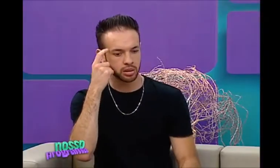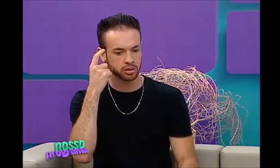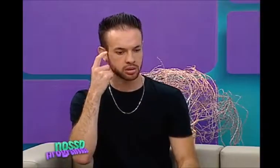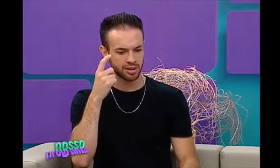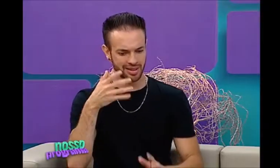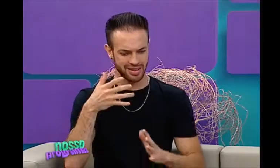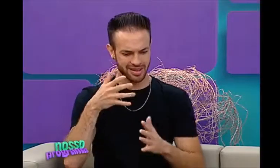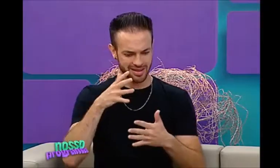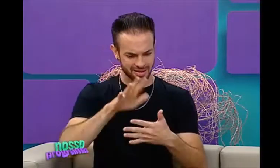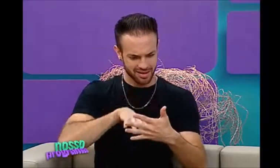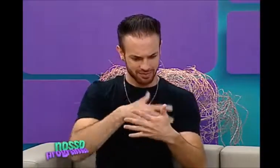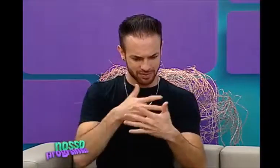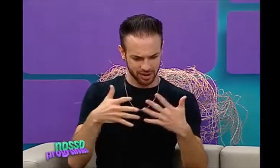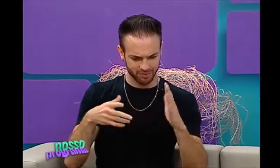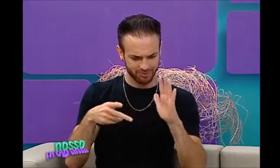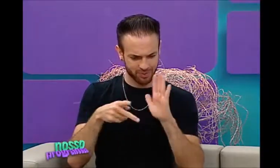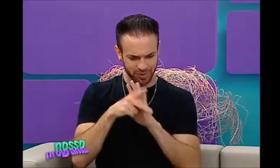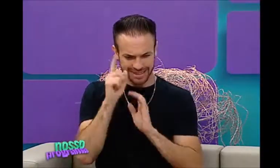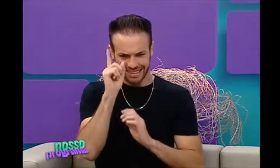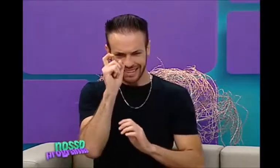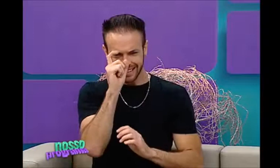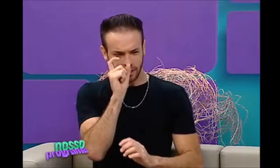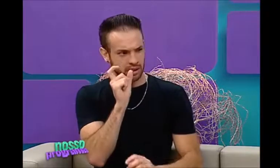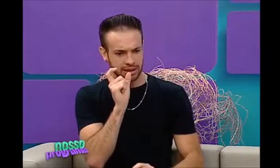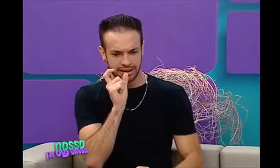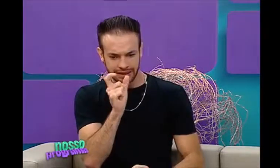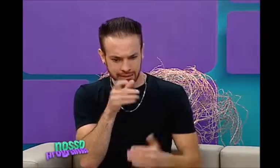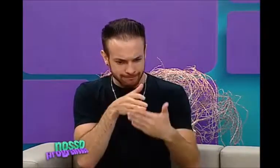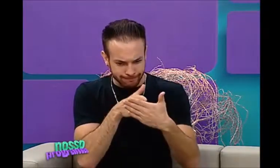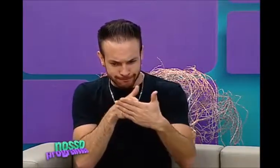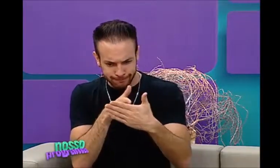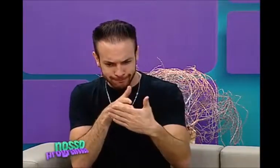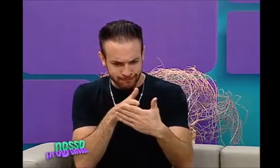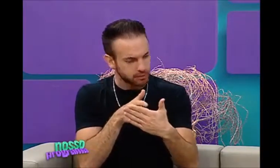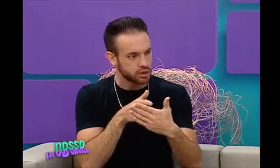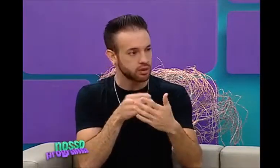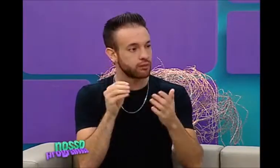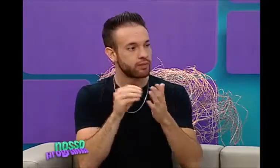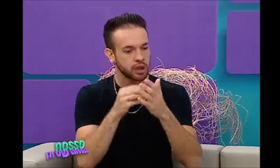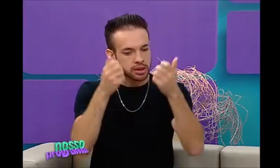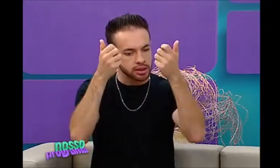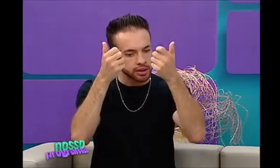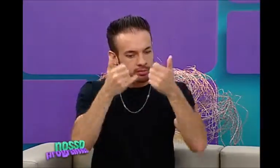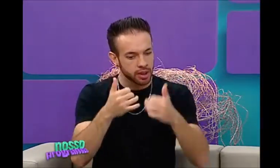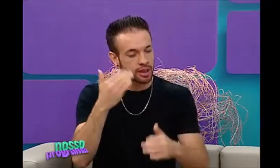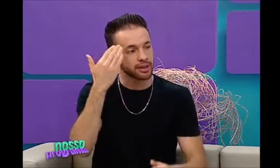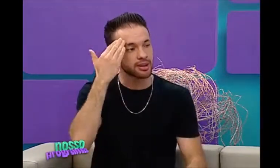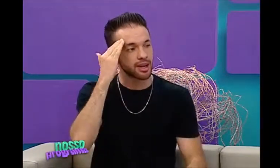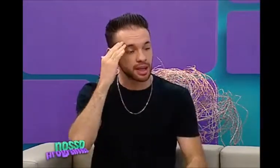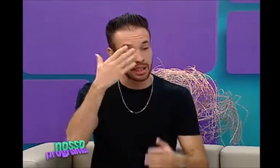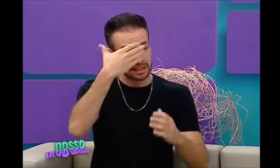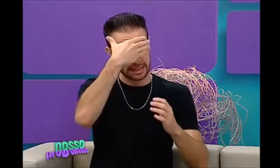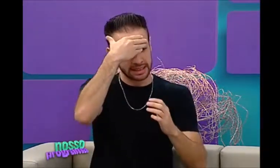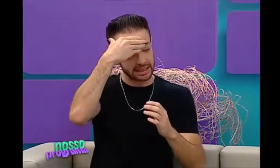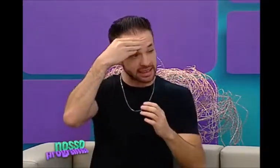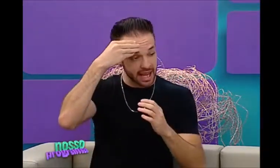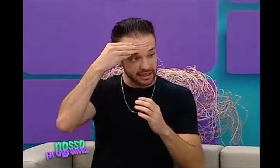A pessoa pensa, tipo, ah, eu vou fazer Libras, é próprio surdo, é difícil fazer a palavrinha, sabe? Você tem que